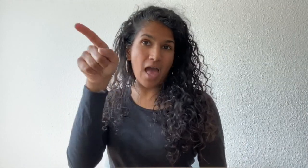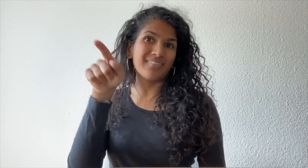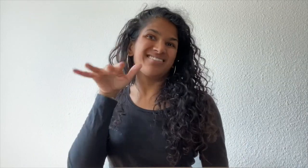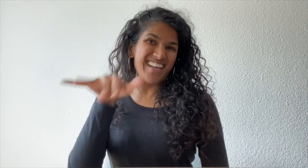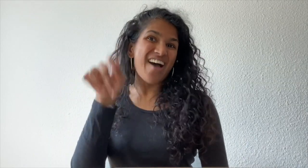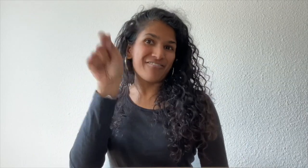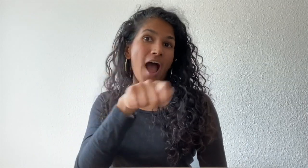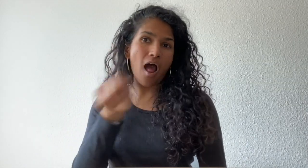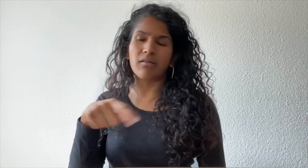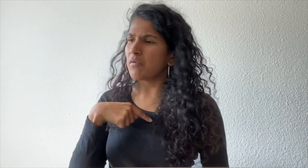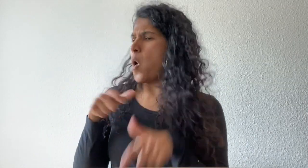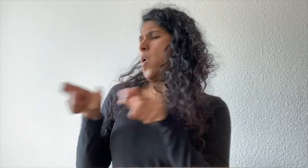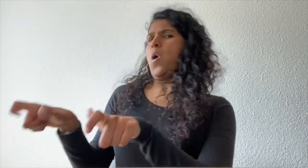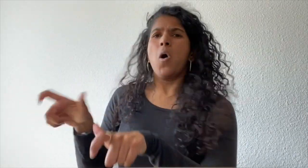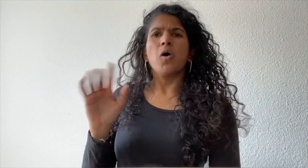und reagiert mit Abwehr.